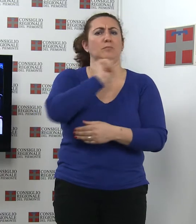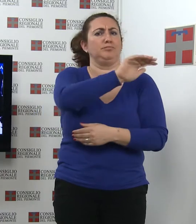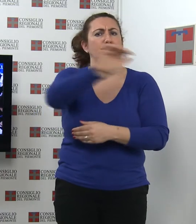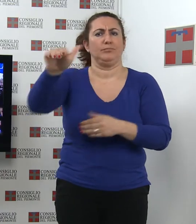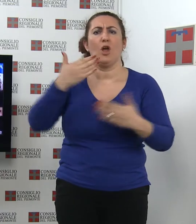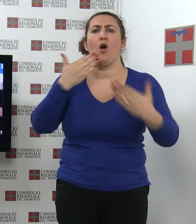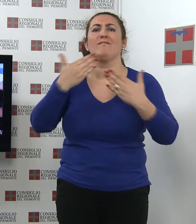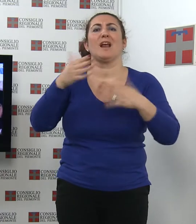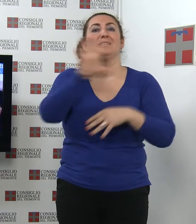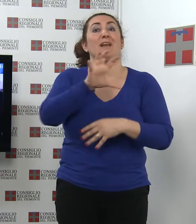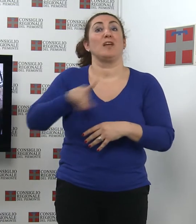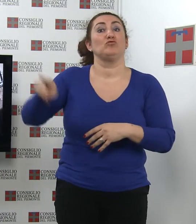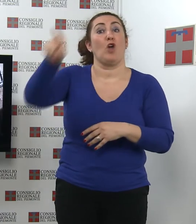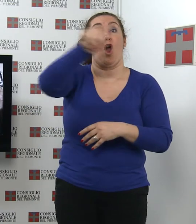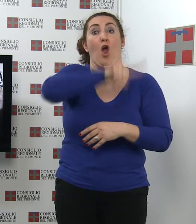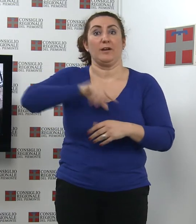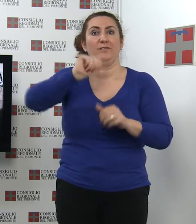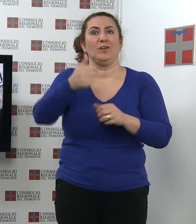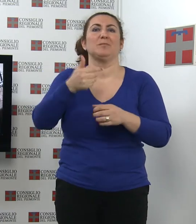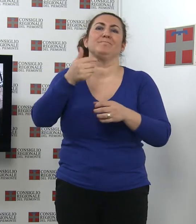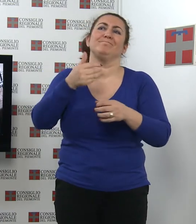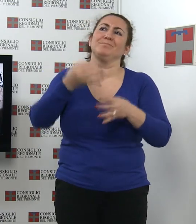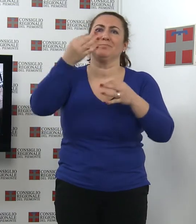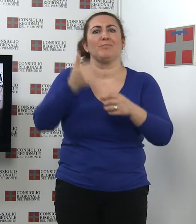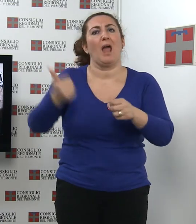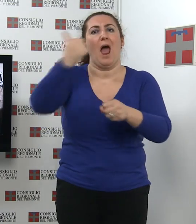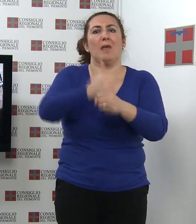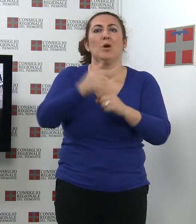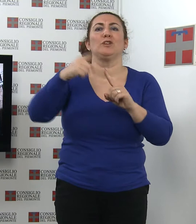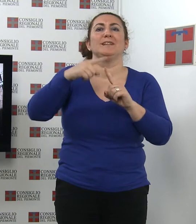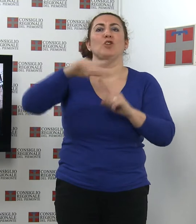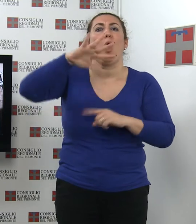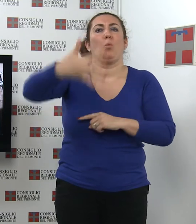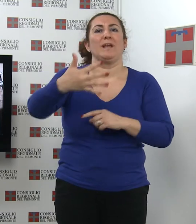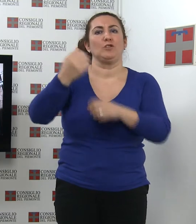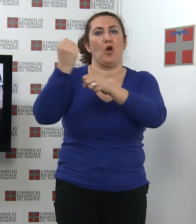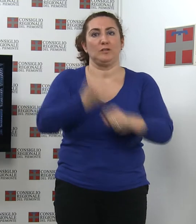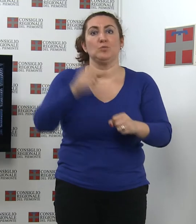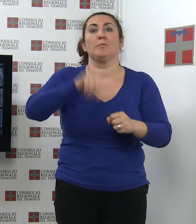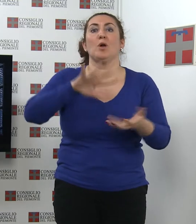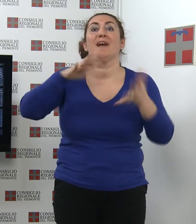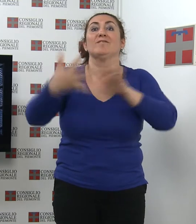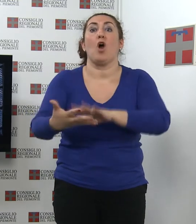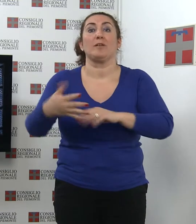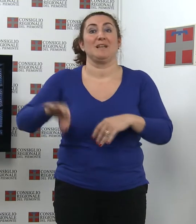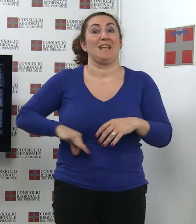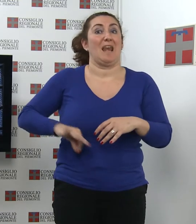come contributo sulla riscrittura del titolo V della Costituzione e sulla riforma del Senato, inteso come assemblea di rappresentanza